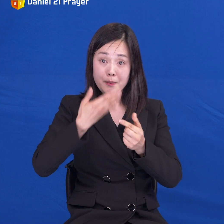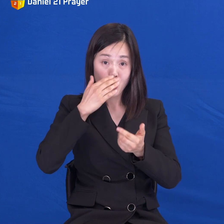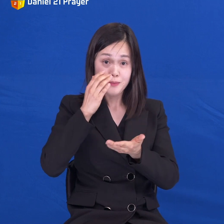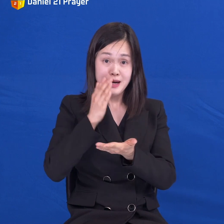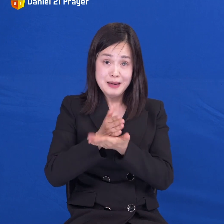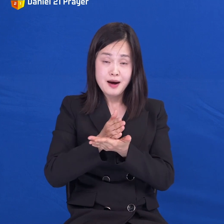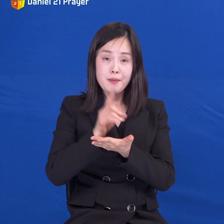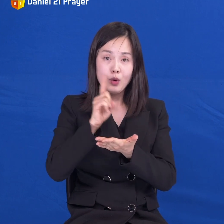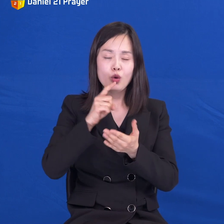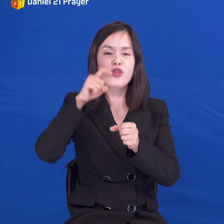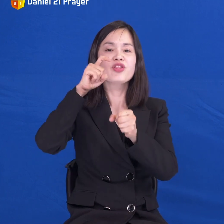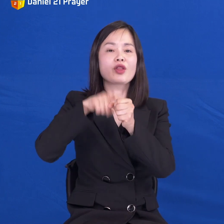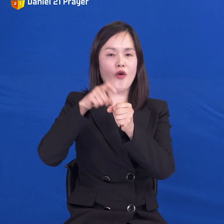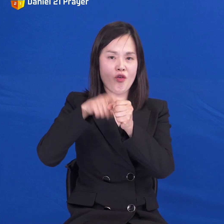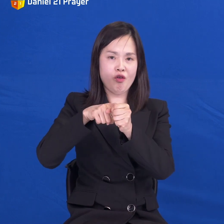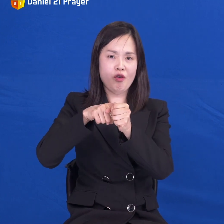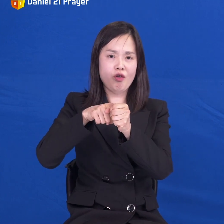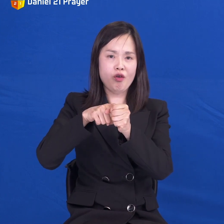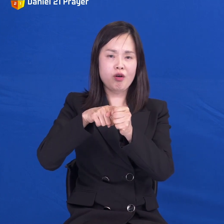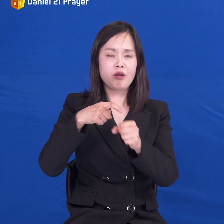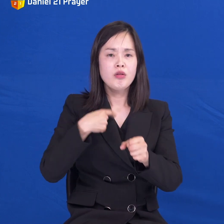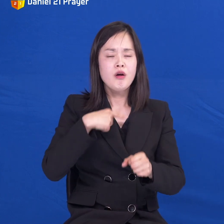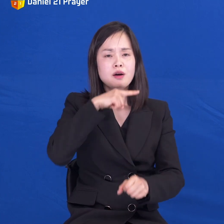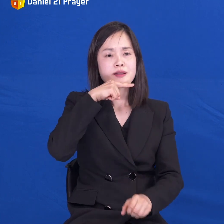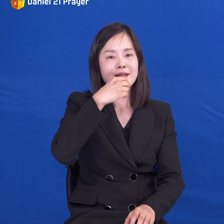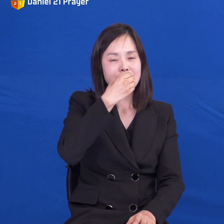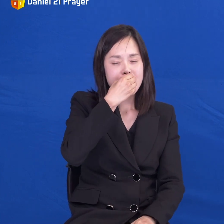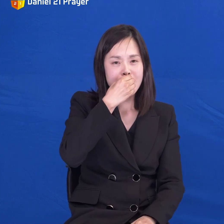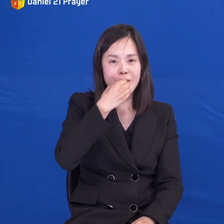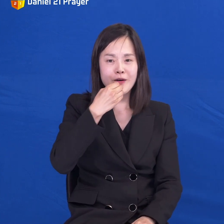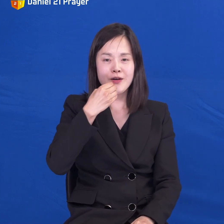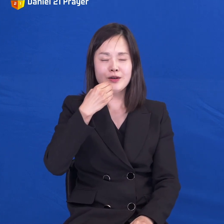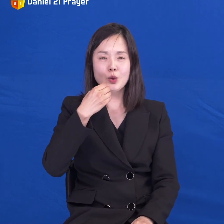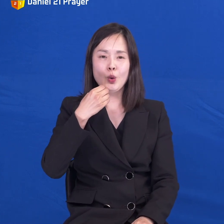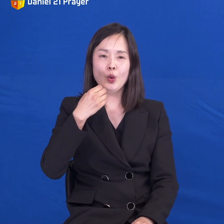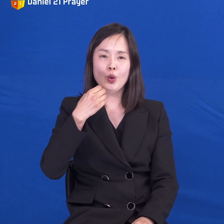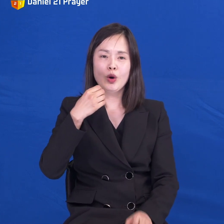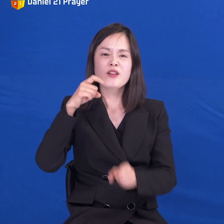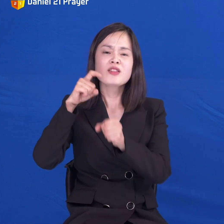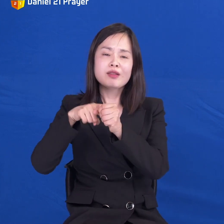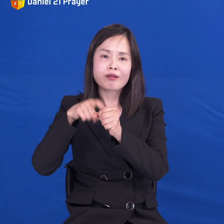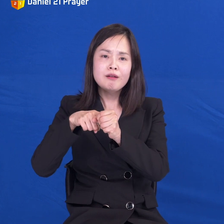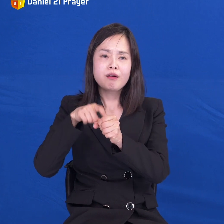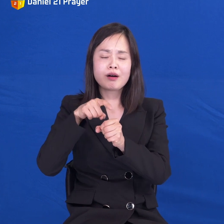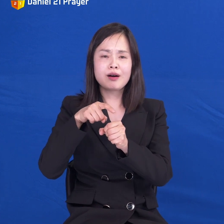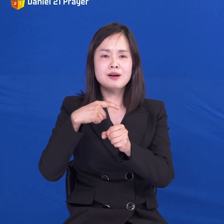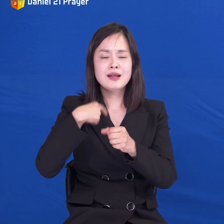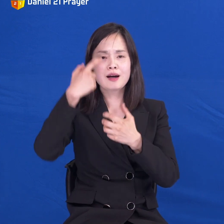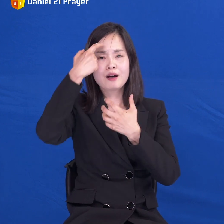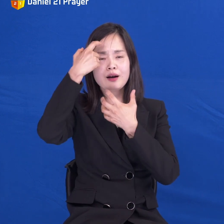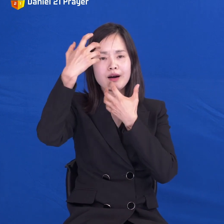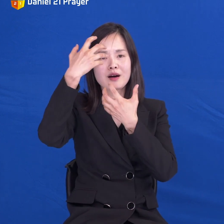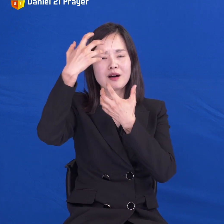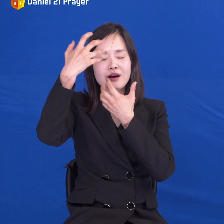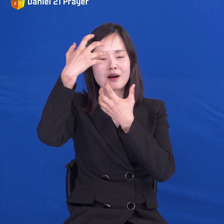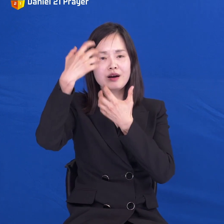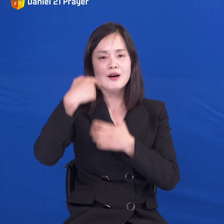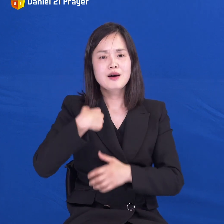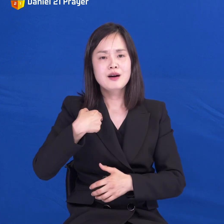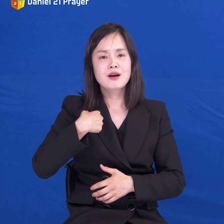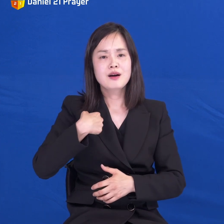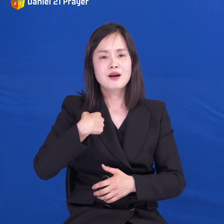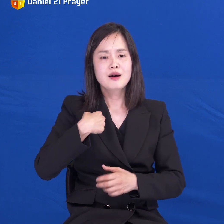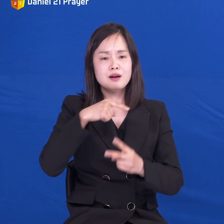있다는 거예요. 근데 제가 떡과 감을 제일 좋아하거든요. 한국에 나오면요, 그걸 박스로 사서 실컷 먹고